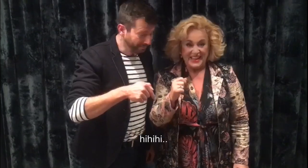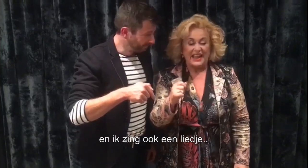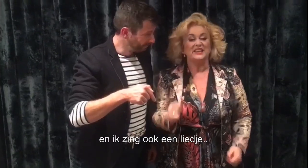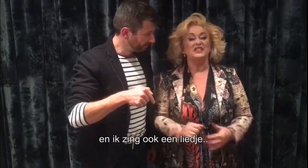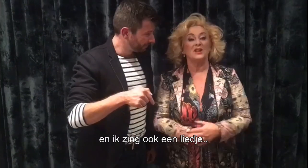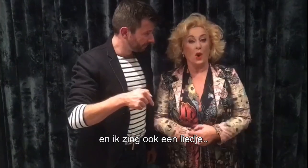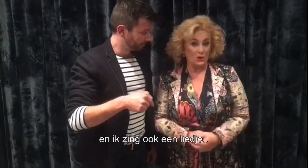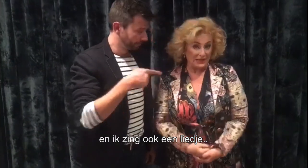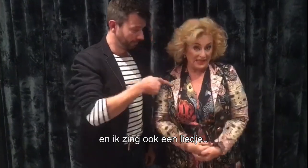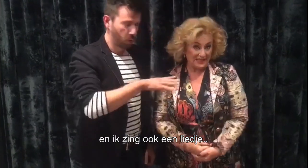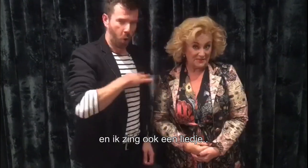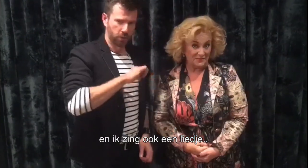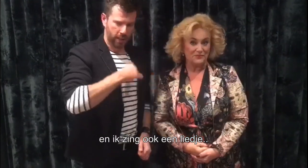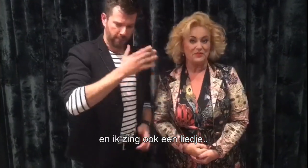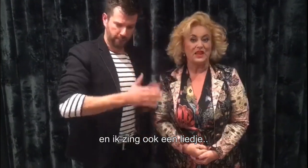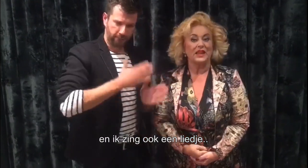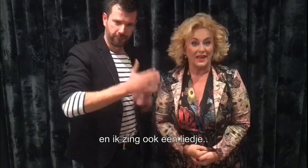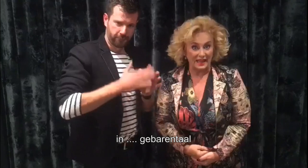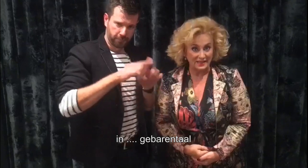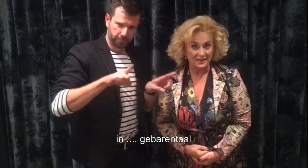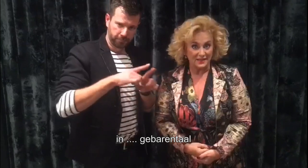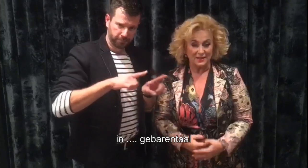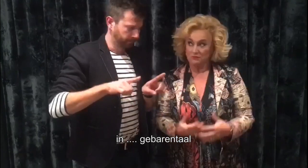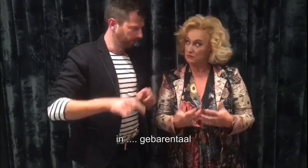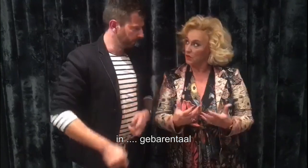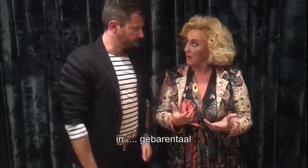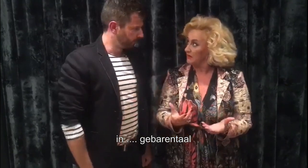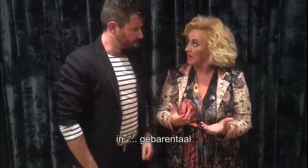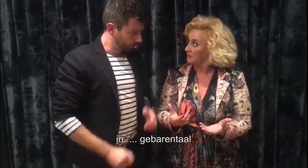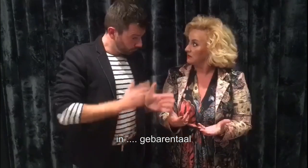Ja. En ik zing ook een liedje in gebarentaal.